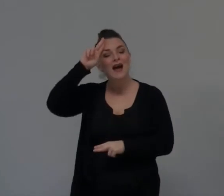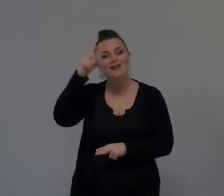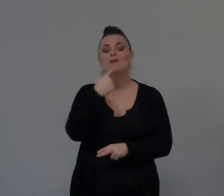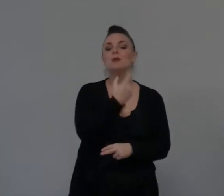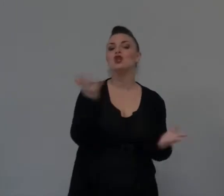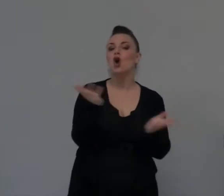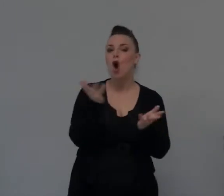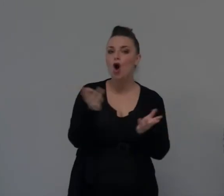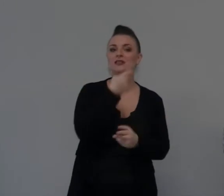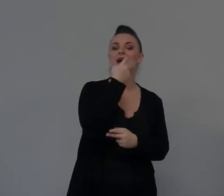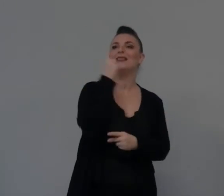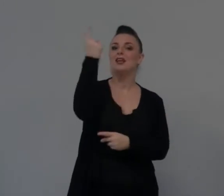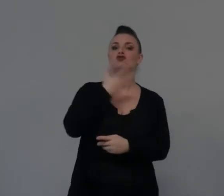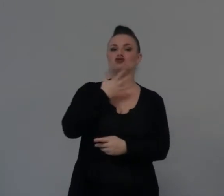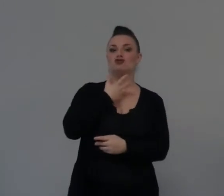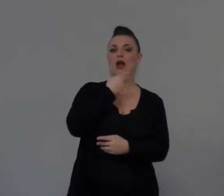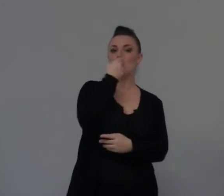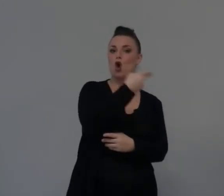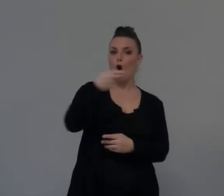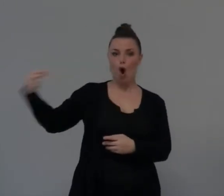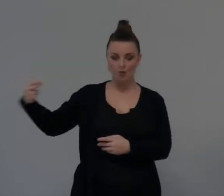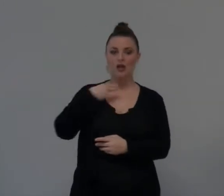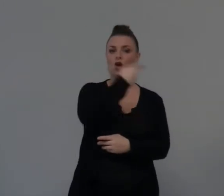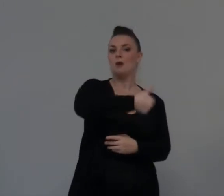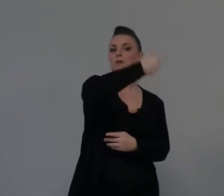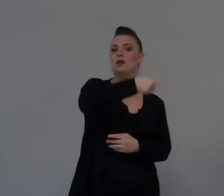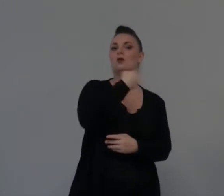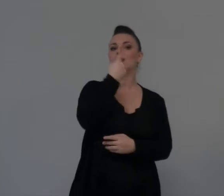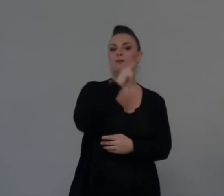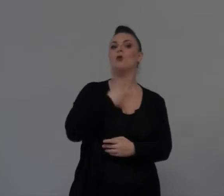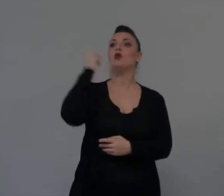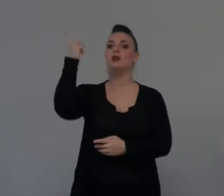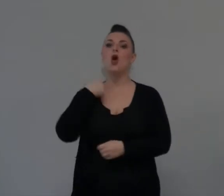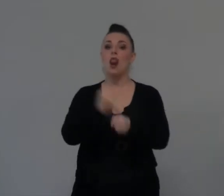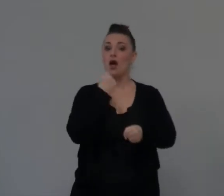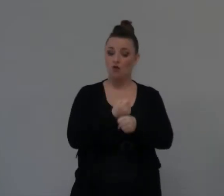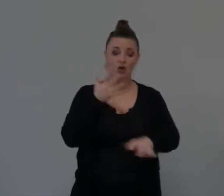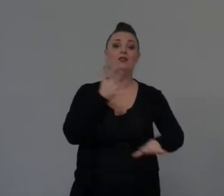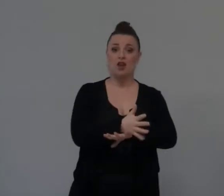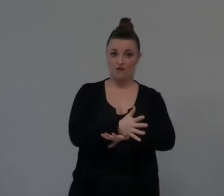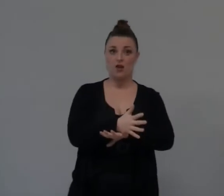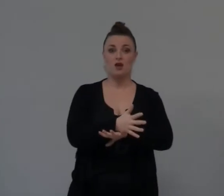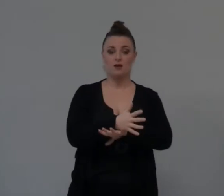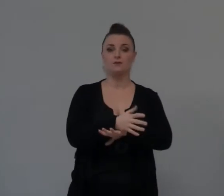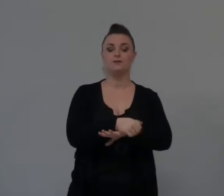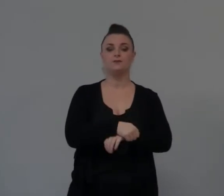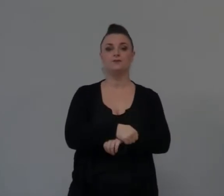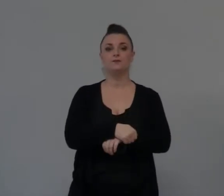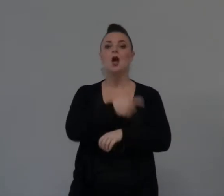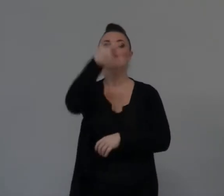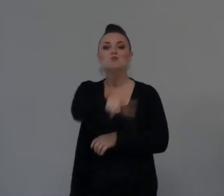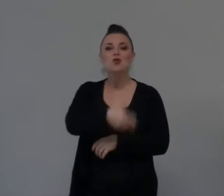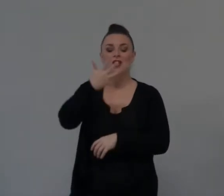direi, Dio provvede, Dio provvede. La mano che avevamo ricordato, avevamo